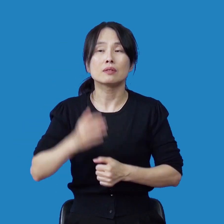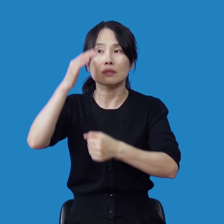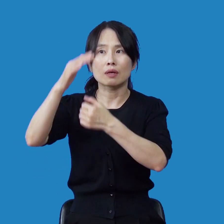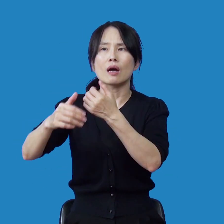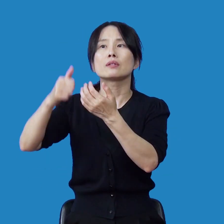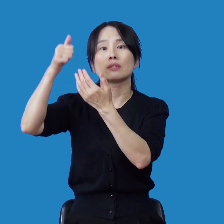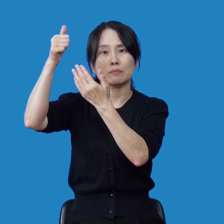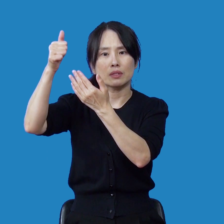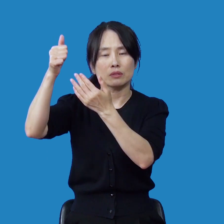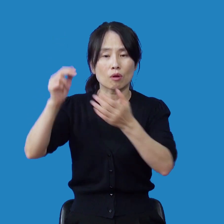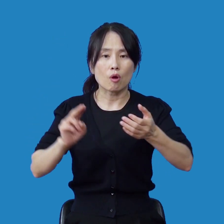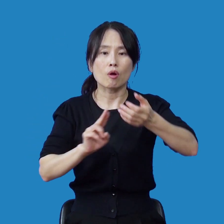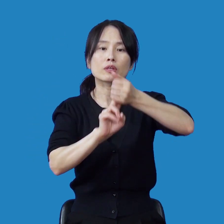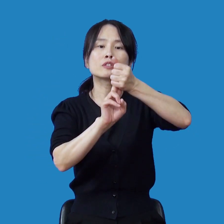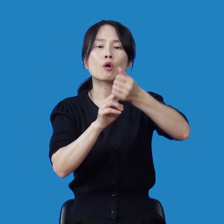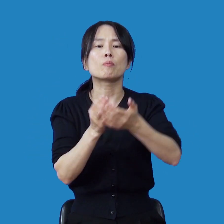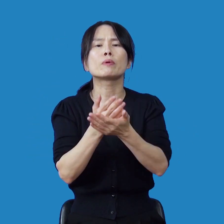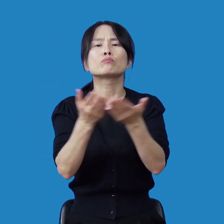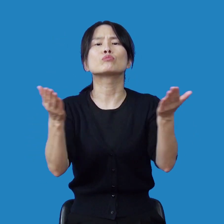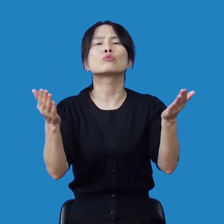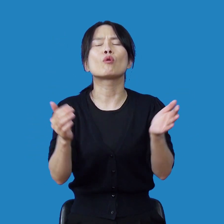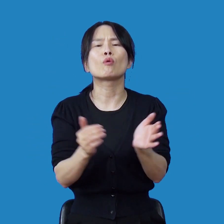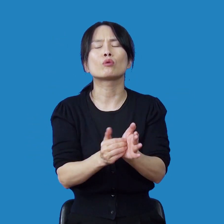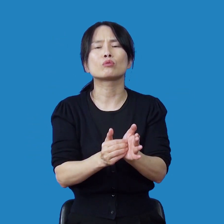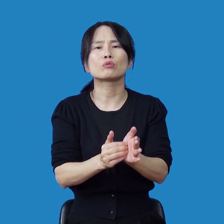하나님께서 기적을 베풀어 주셨습니다.